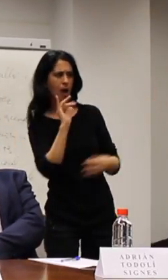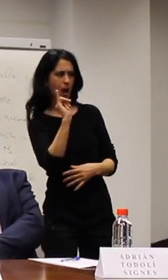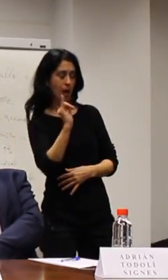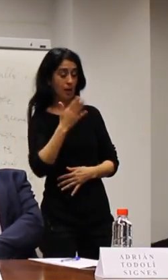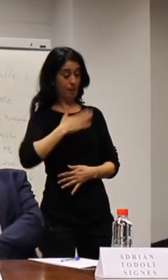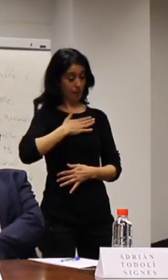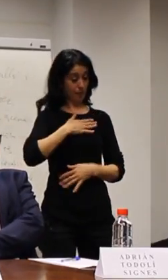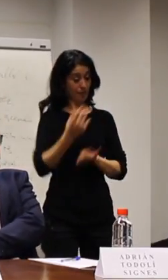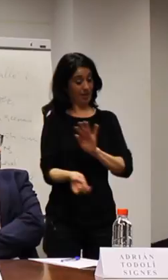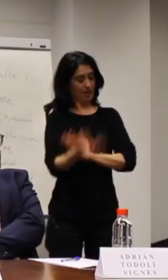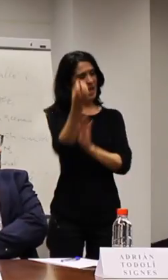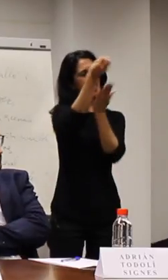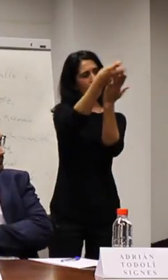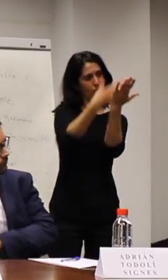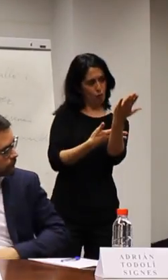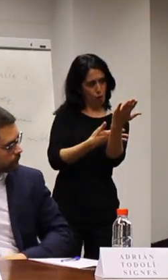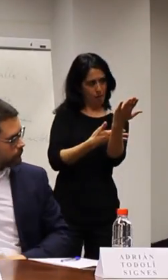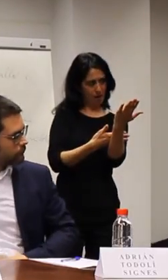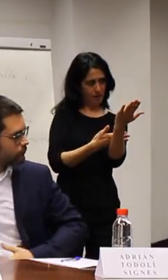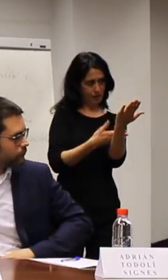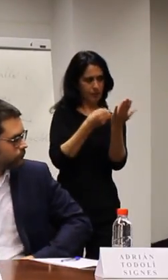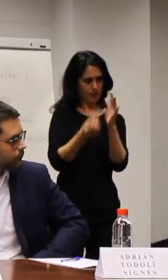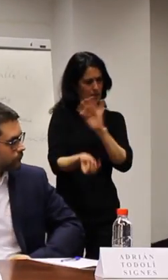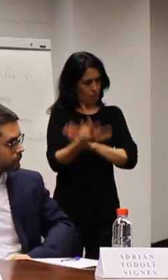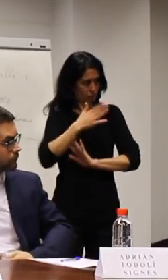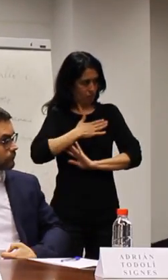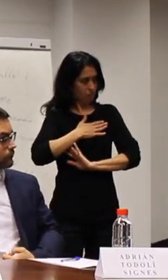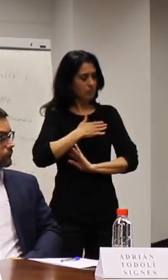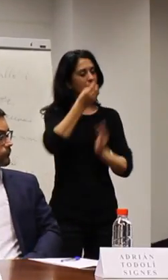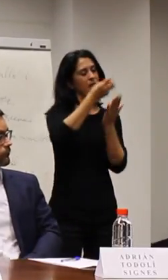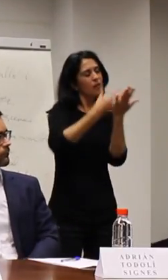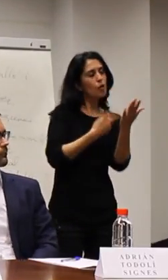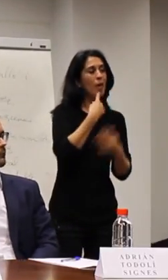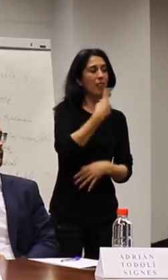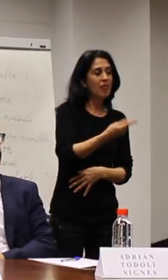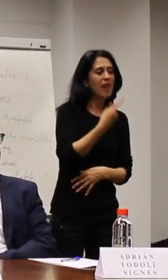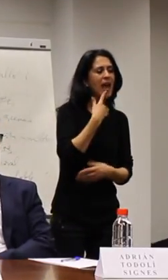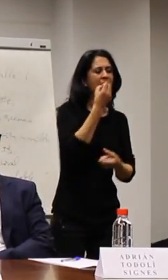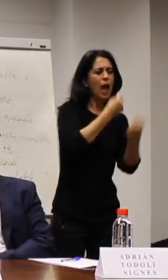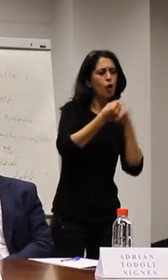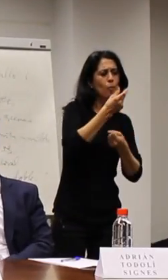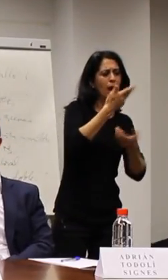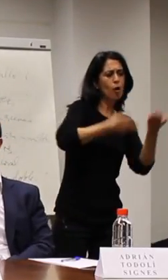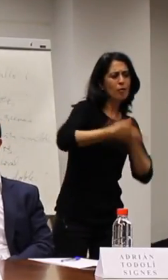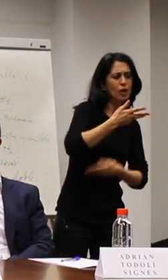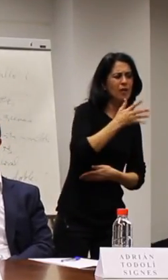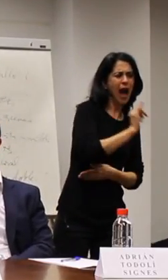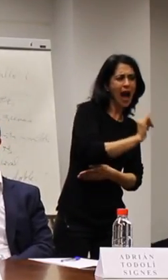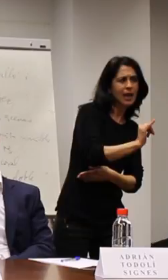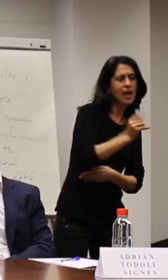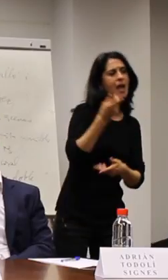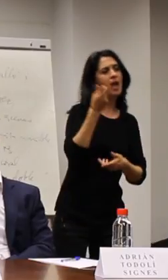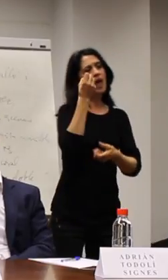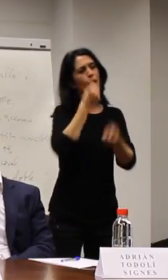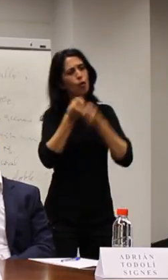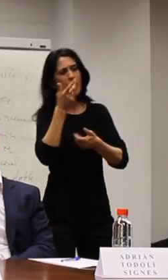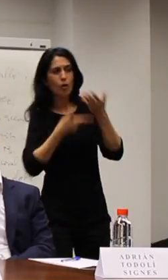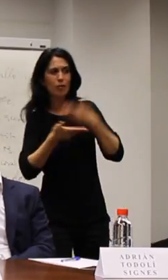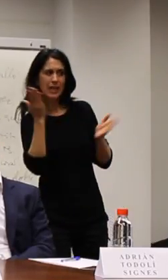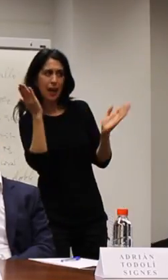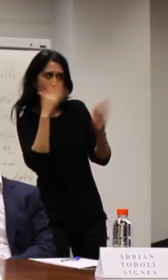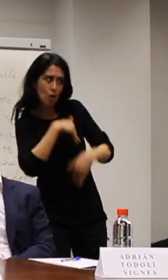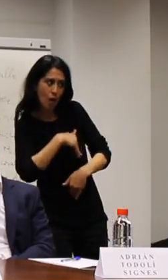diferenciado cuándo hay economía colaborativa, cuándo no hay economía colaborativa y hay economía bajo demanda y cuándo hay economía de acceso. Son